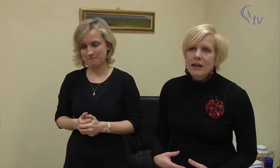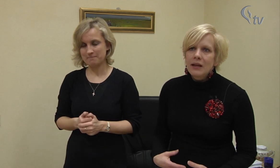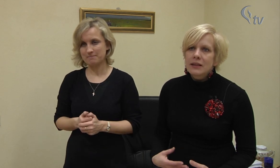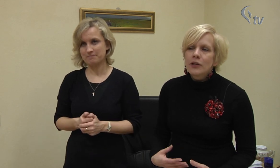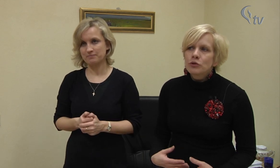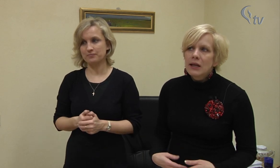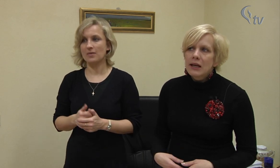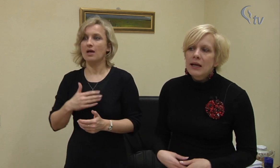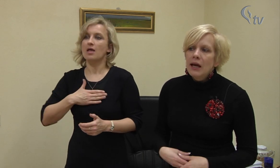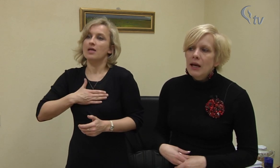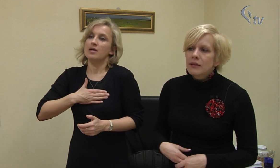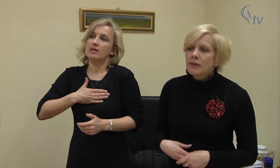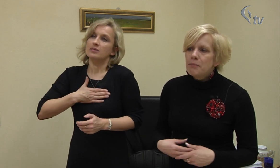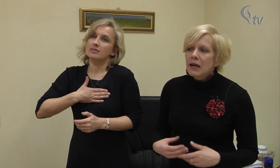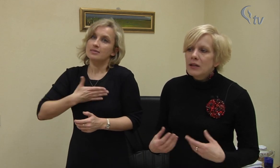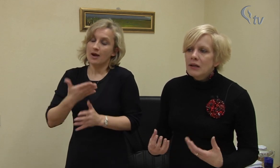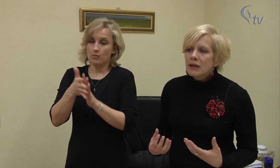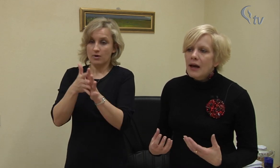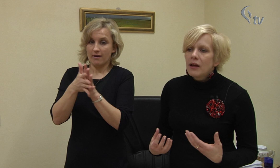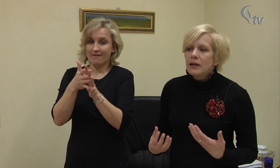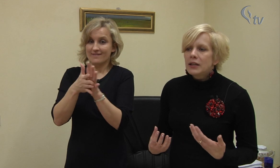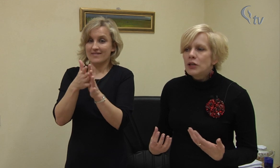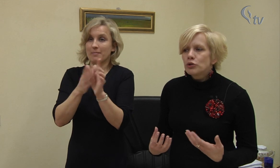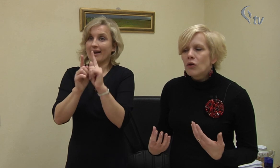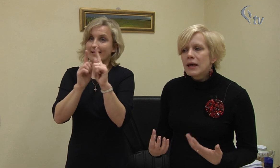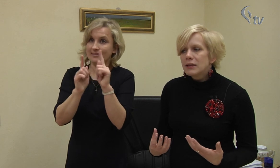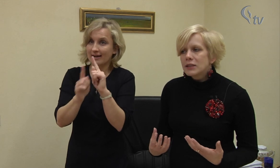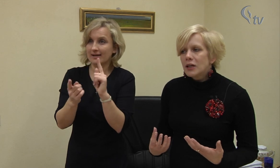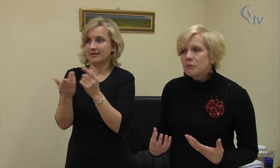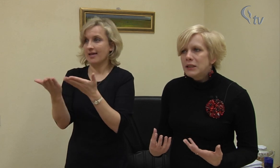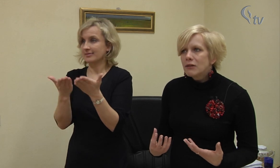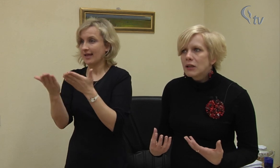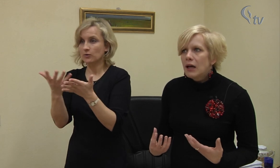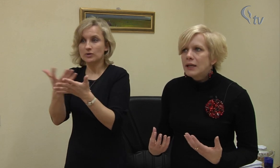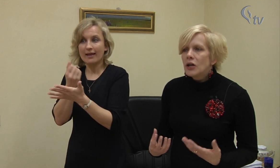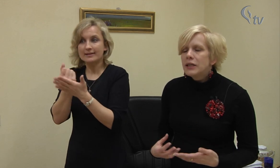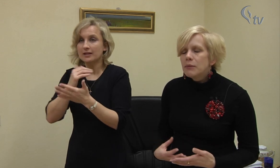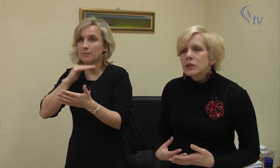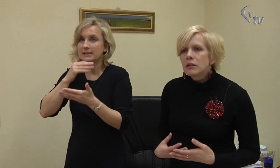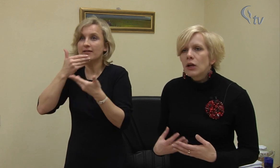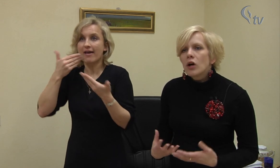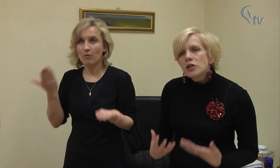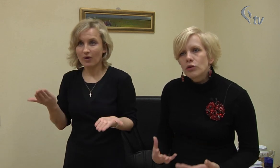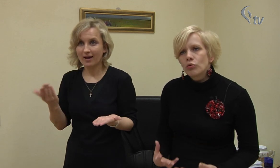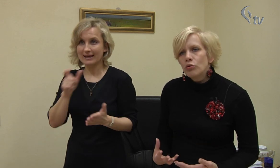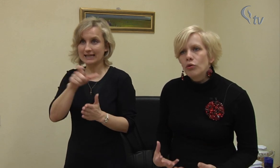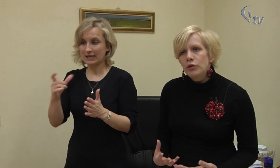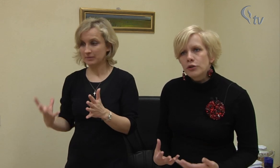Et tänu sellele, et viipekeele tõlke ja teenust ei ole kätte saada piisavalt, ei saa inimesed, ei ole kaasatud kogu